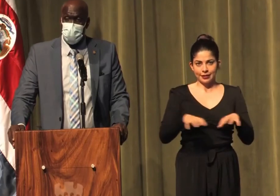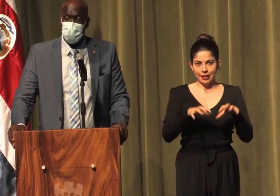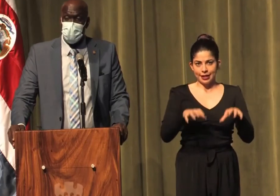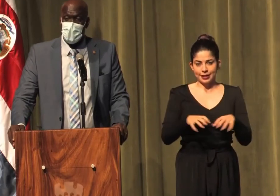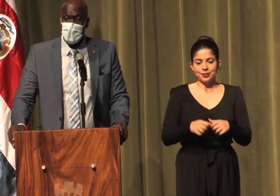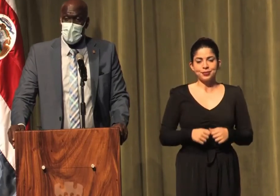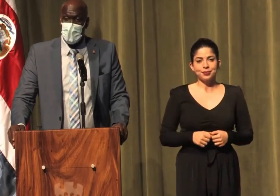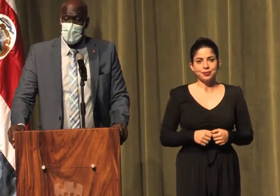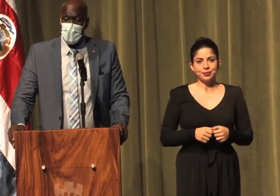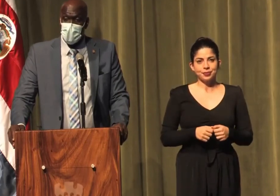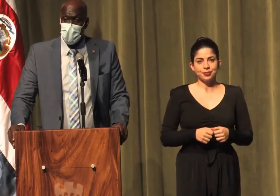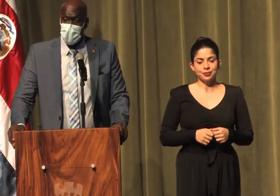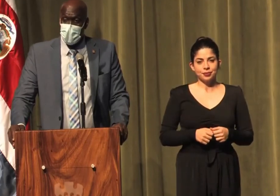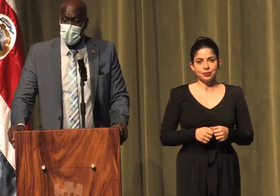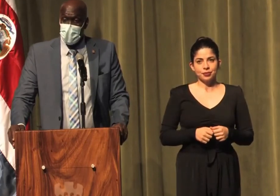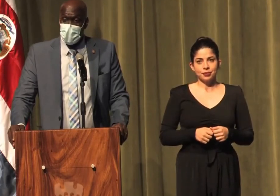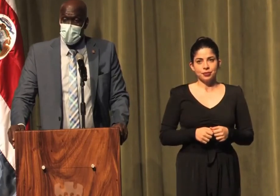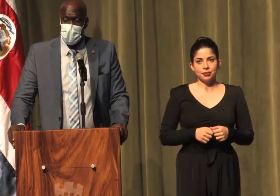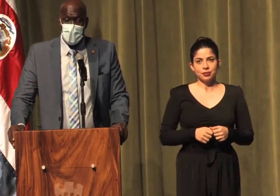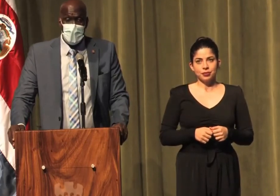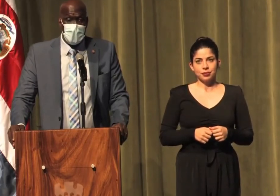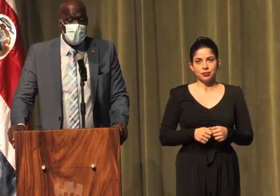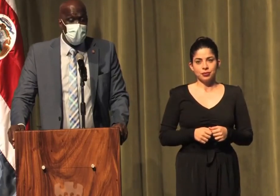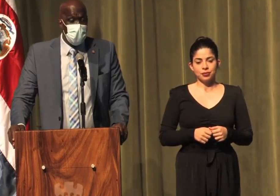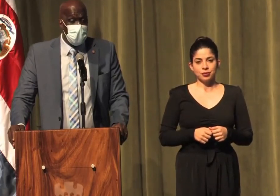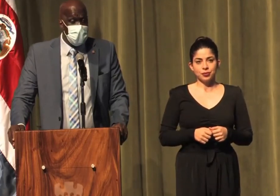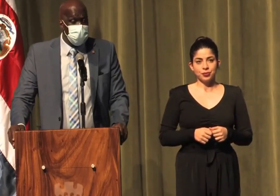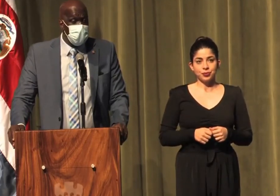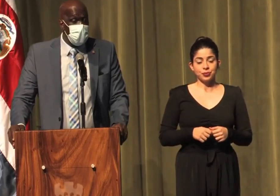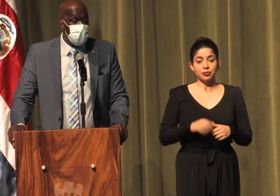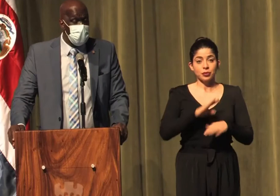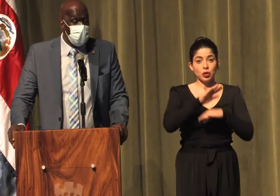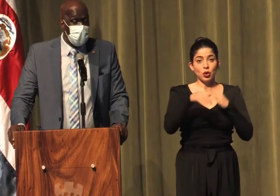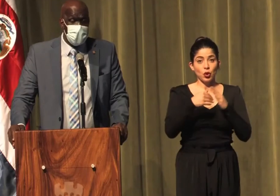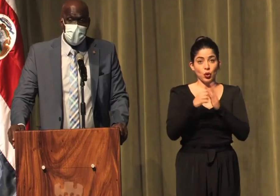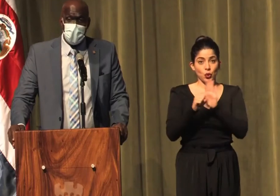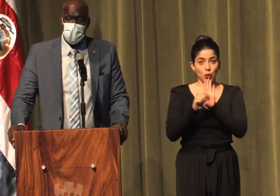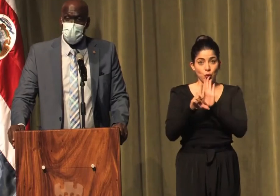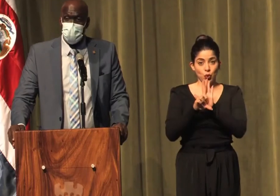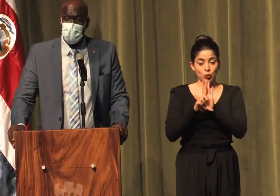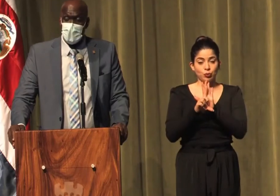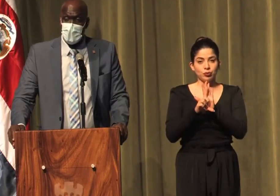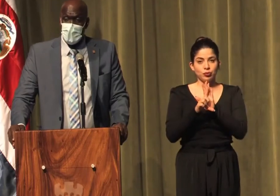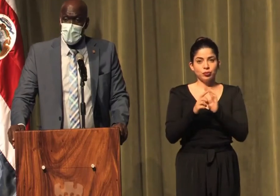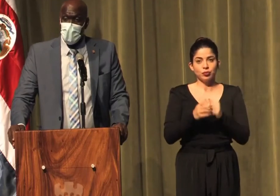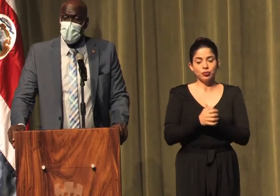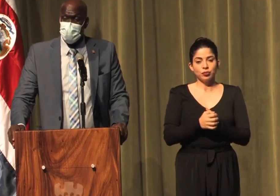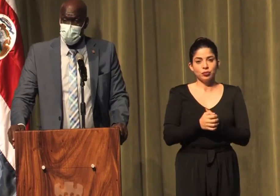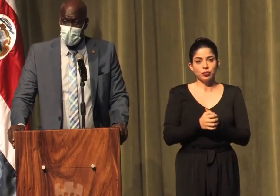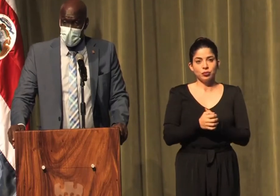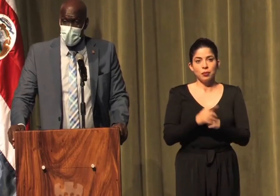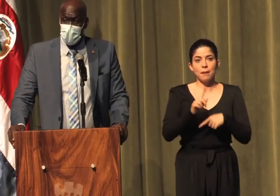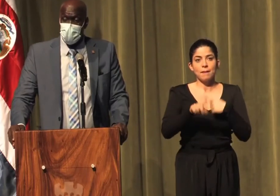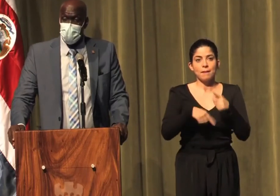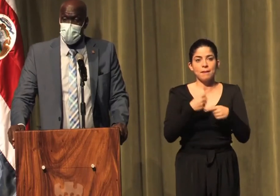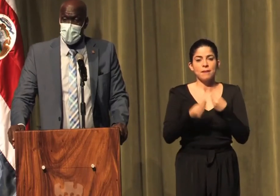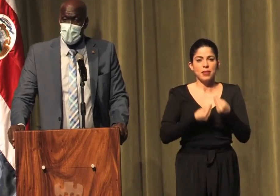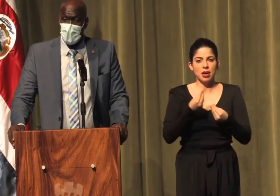actividad donde el Congreso de la República